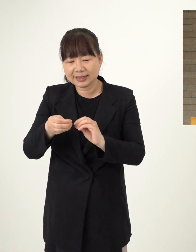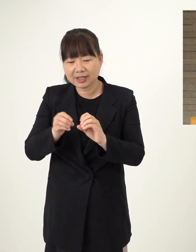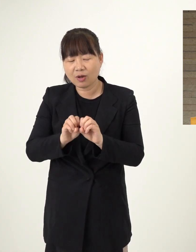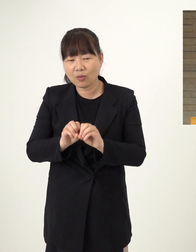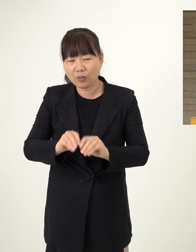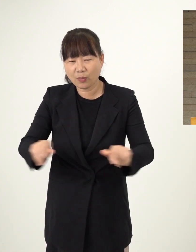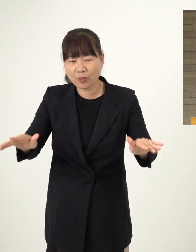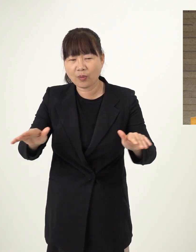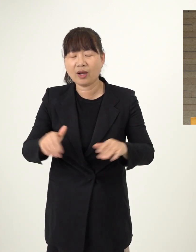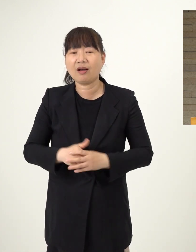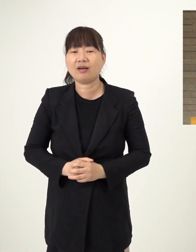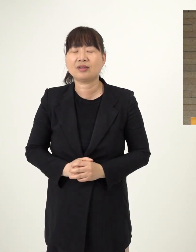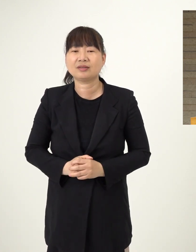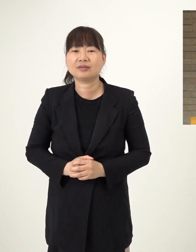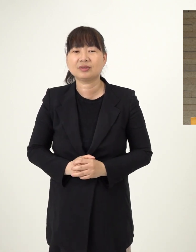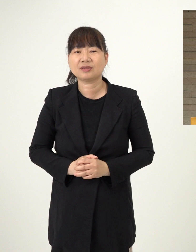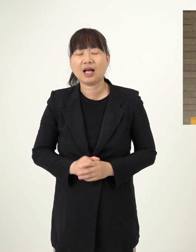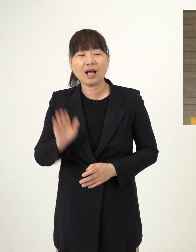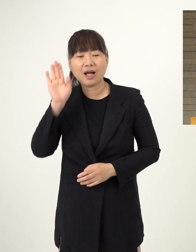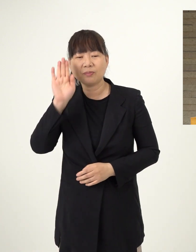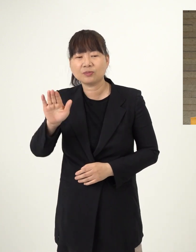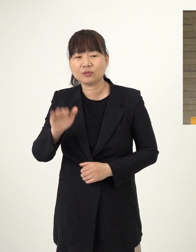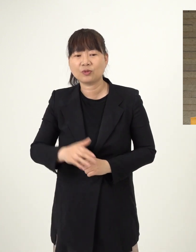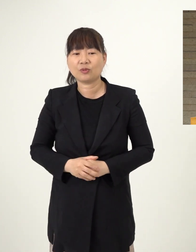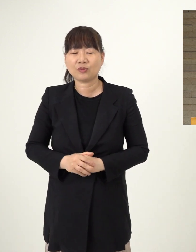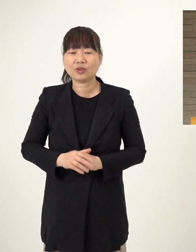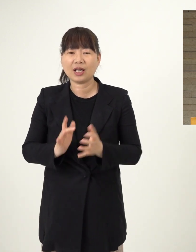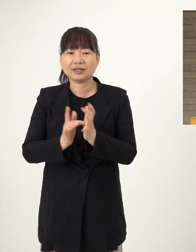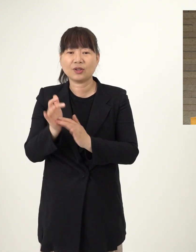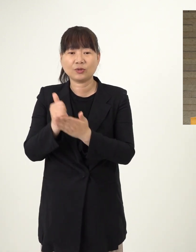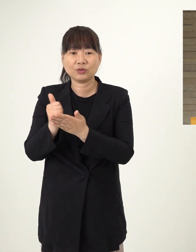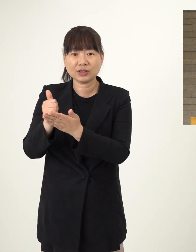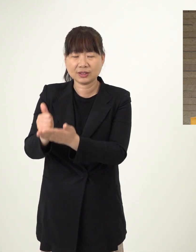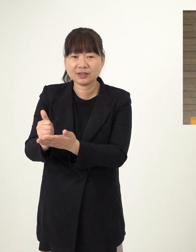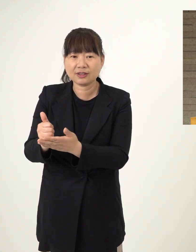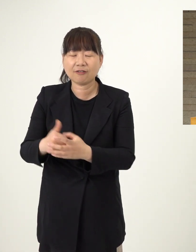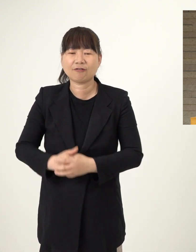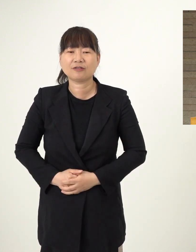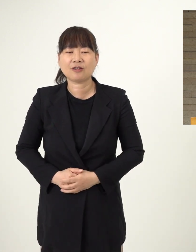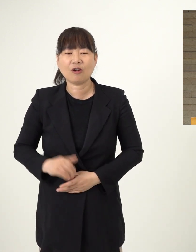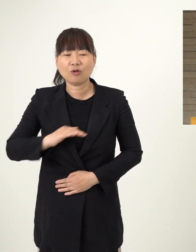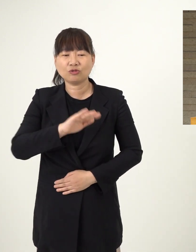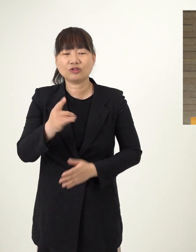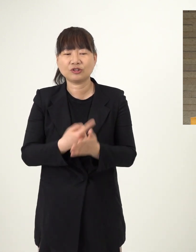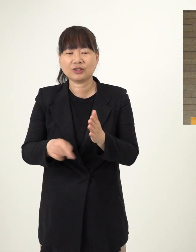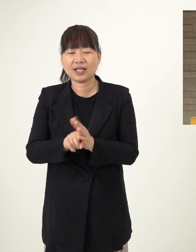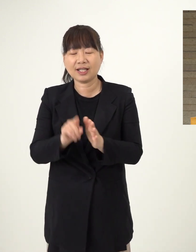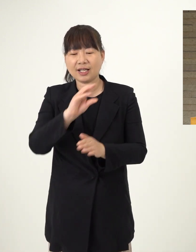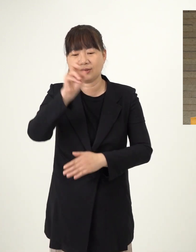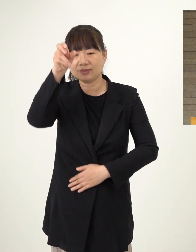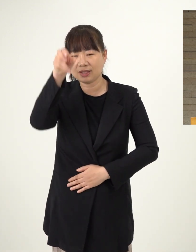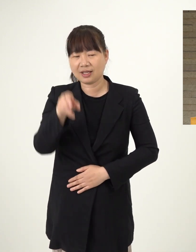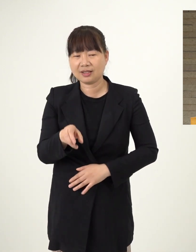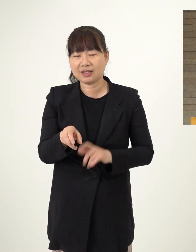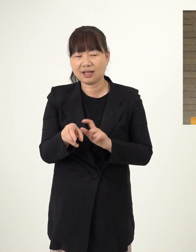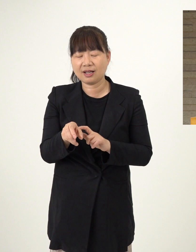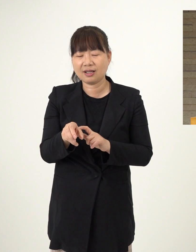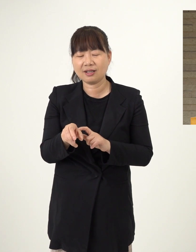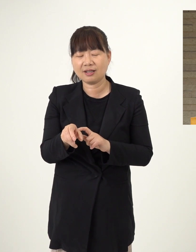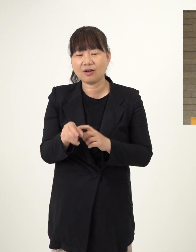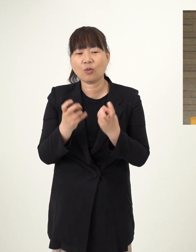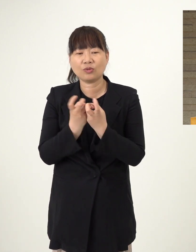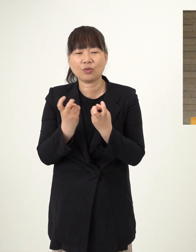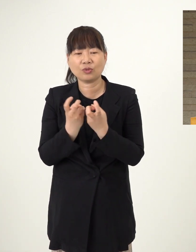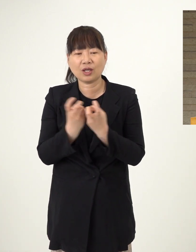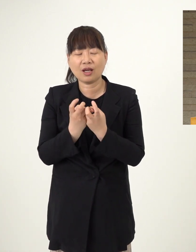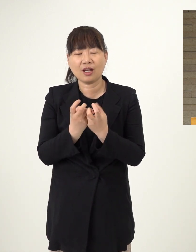부서지다. 그러니까 이것은 장차 예수님께서 우리를 위해 십자가에